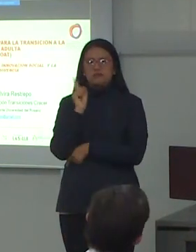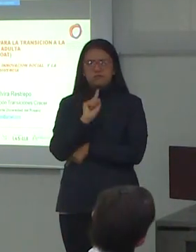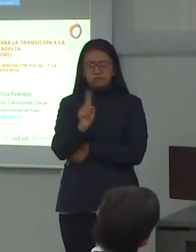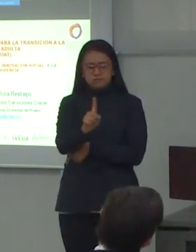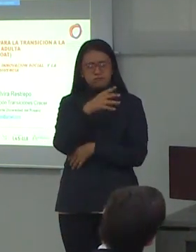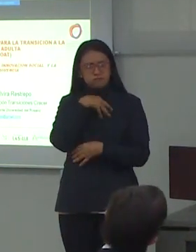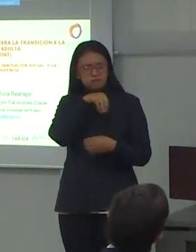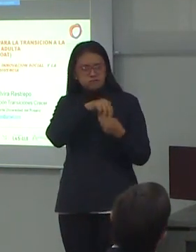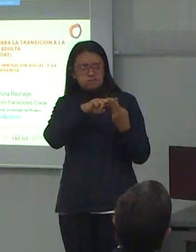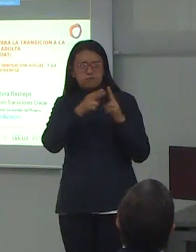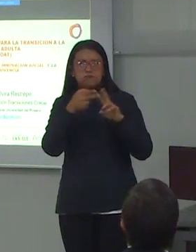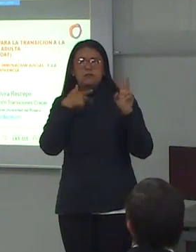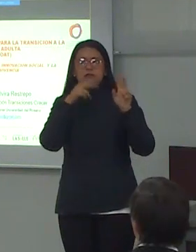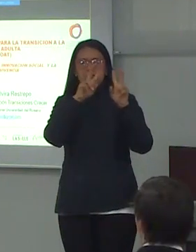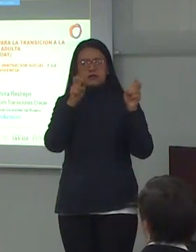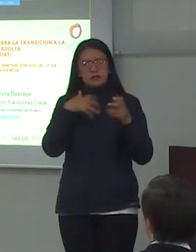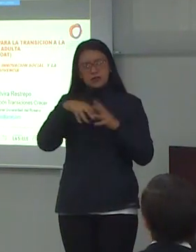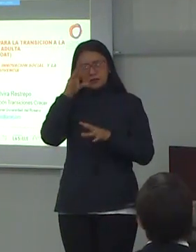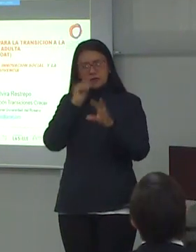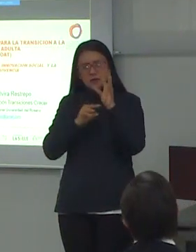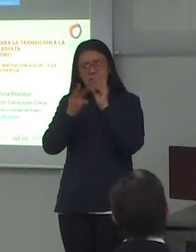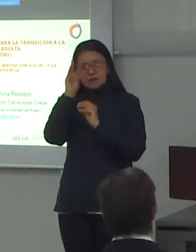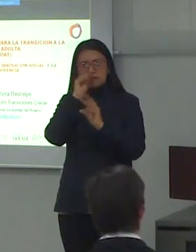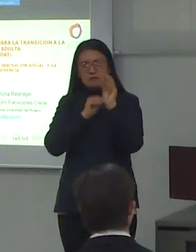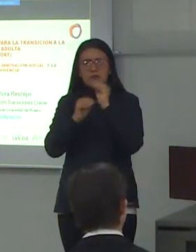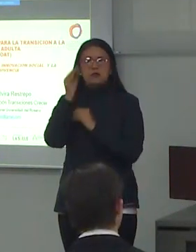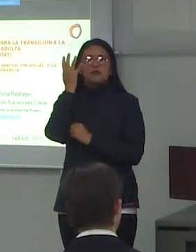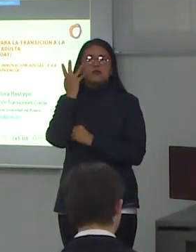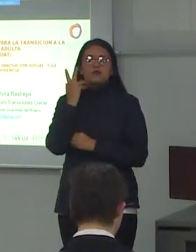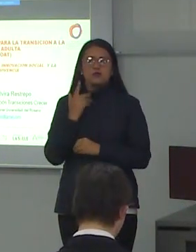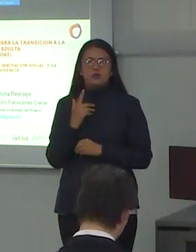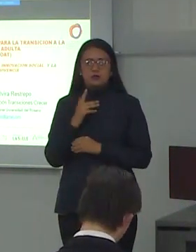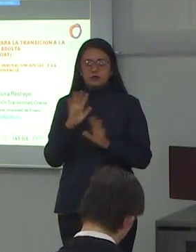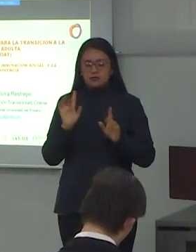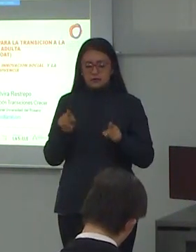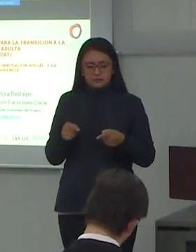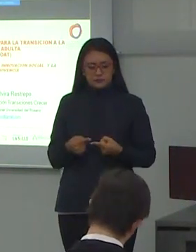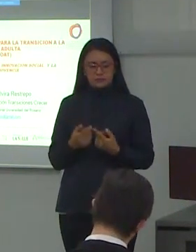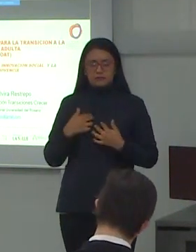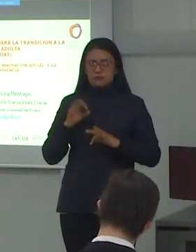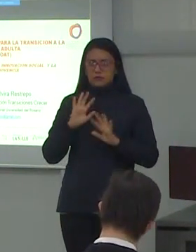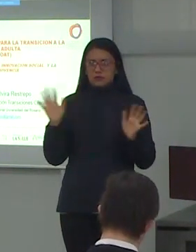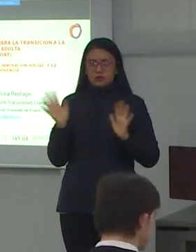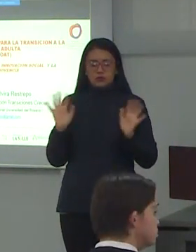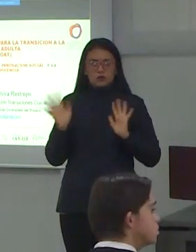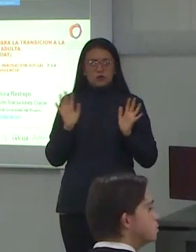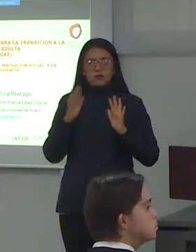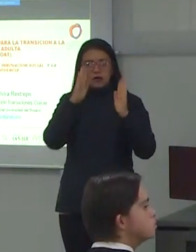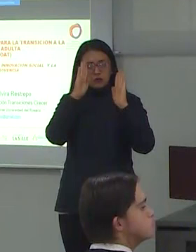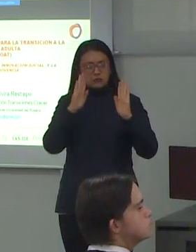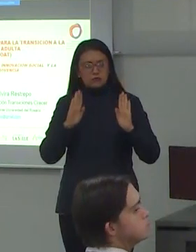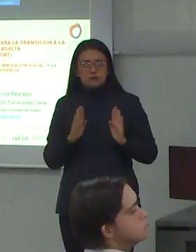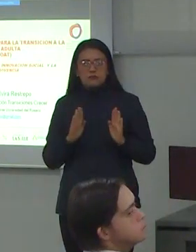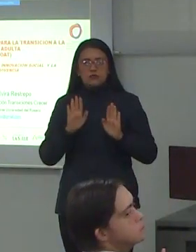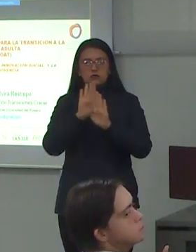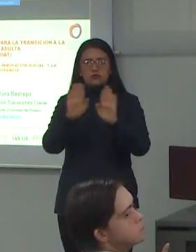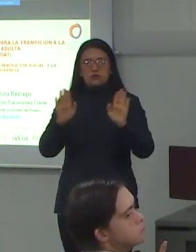temas de esto y quiero aprender más todos los días. No hablo más, estaré todo el día atento a sus